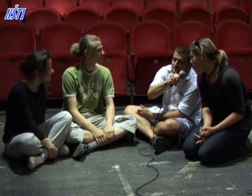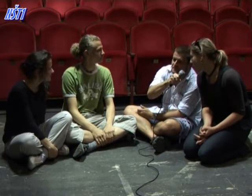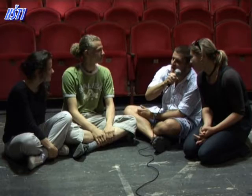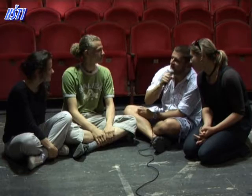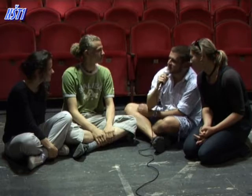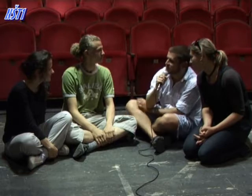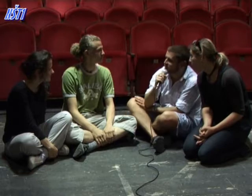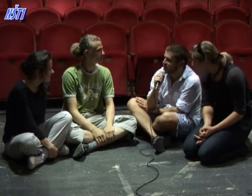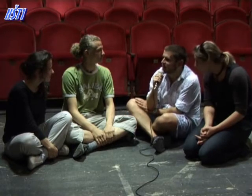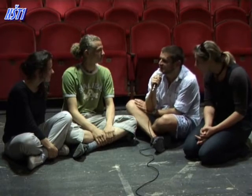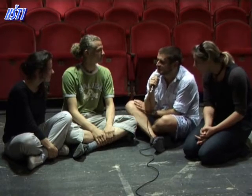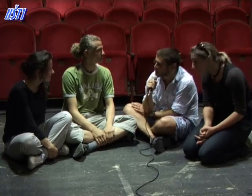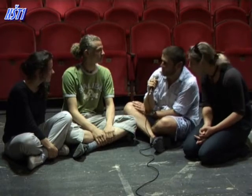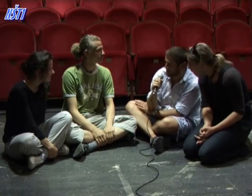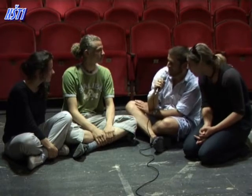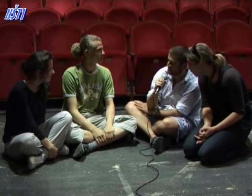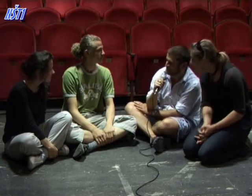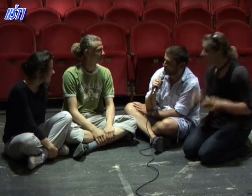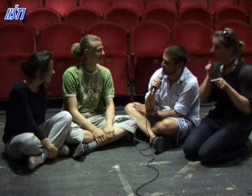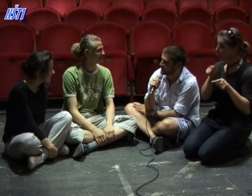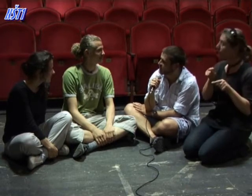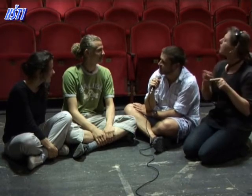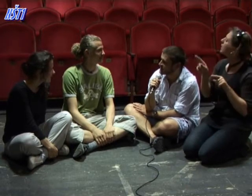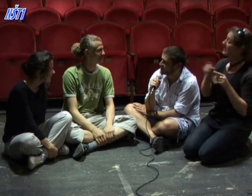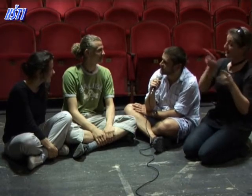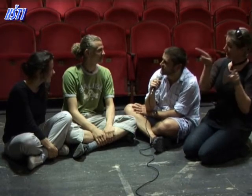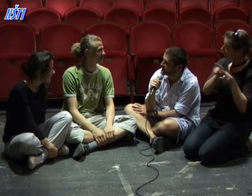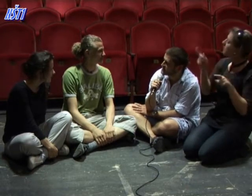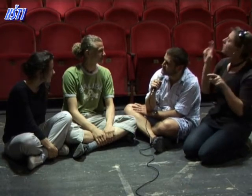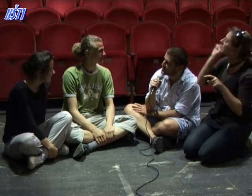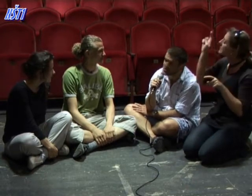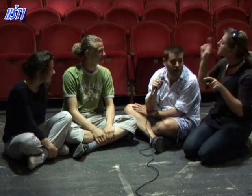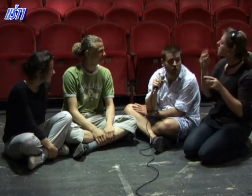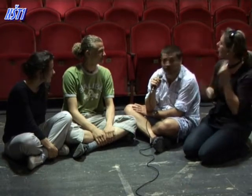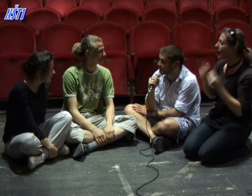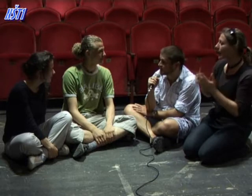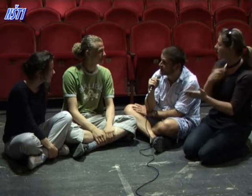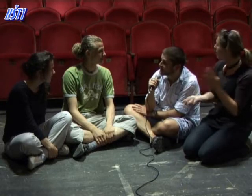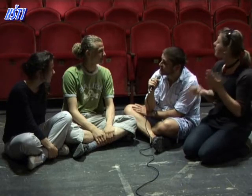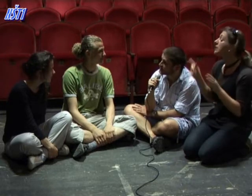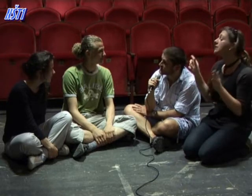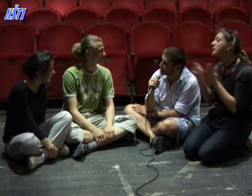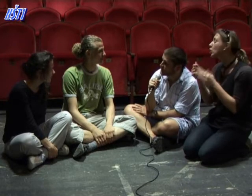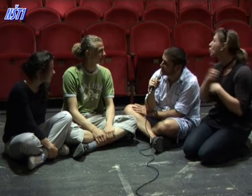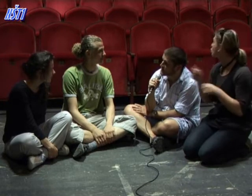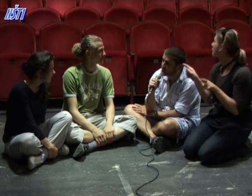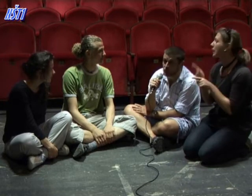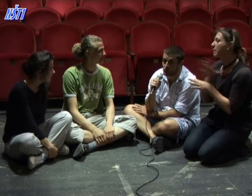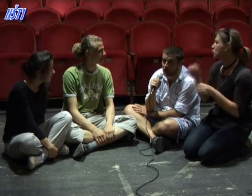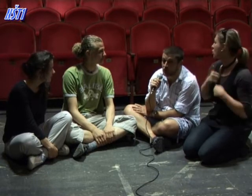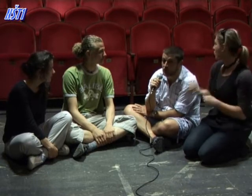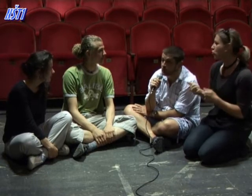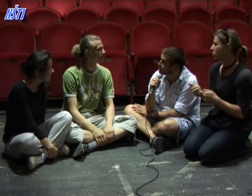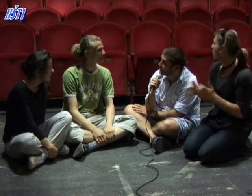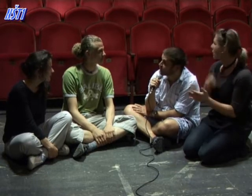tlumočené? Já jsem ho neviděl ani netlumočené, takže neviděl jsem vůbec žádnou verzi. Přistupovali jsme k